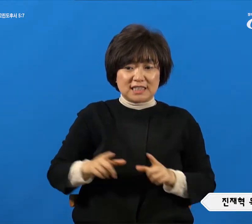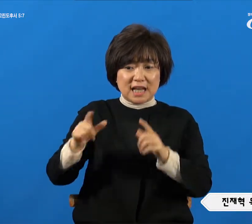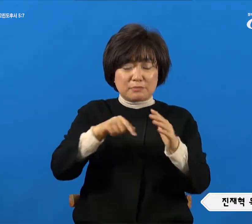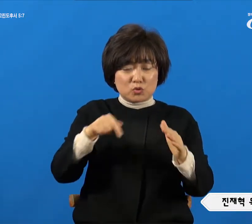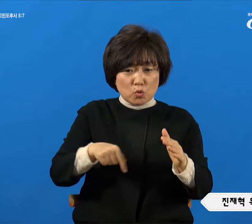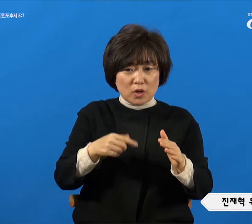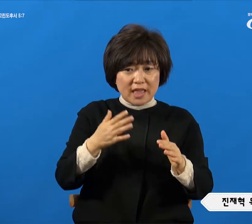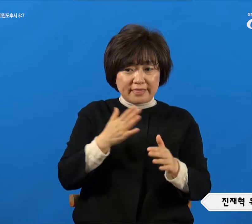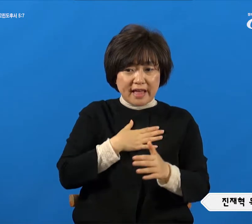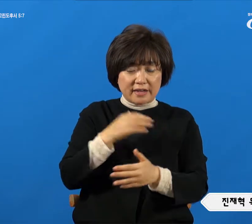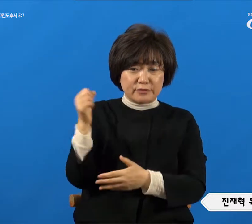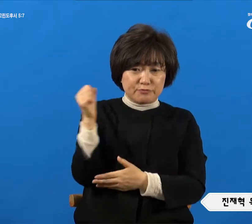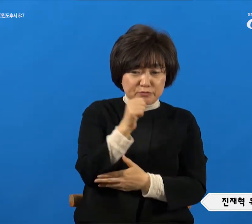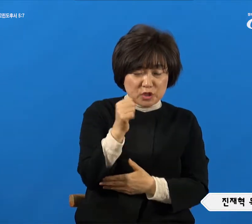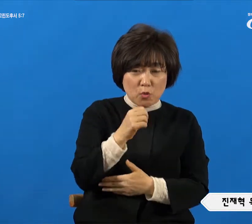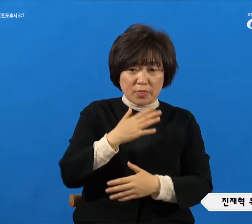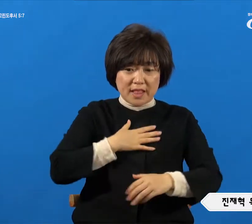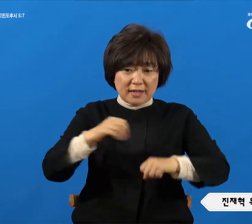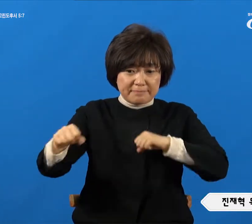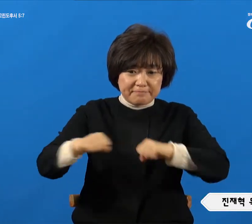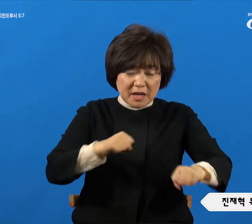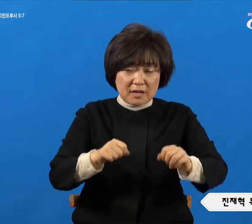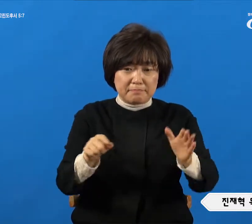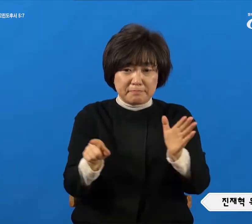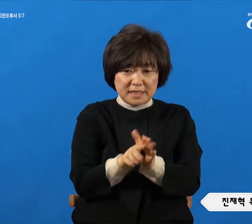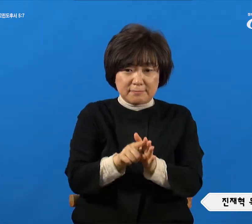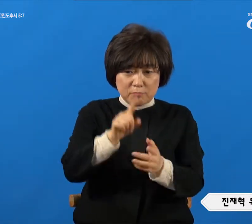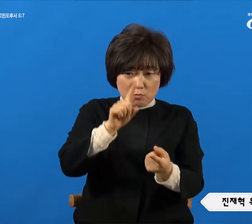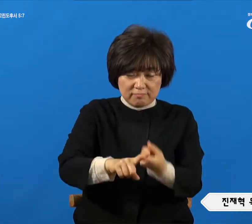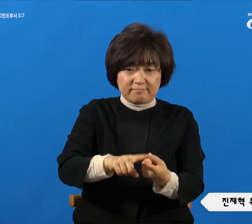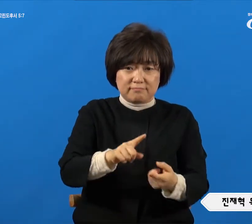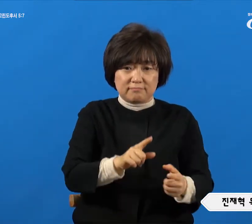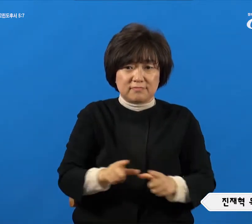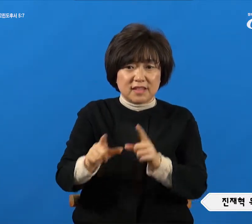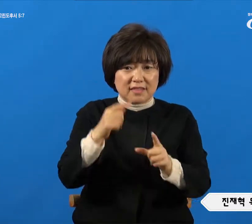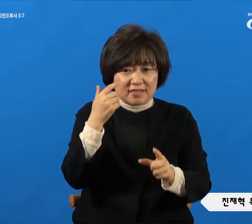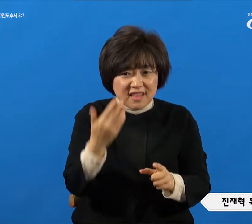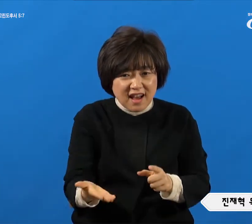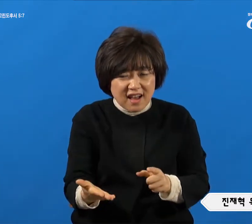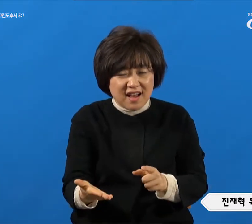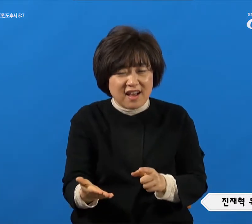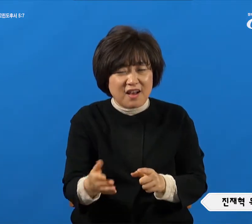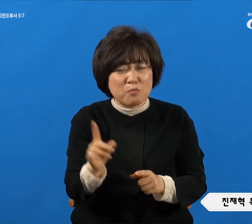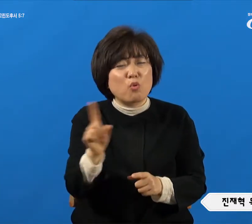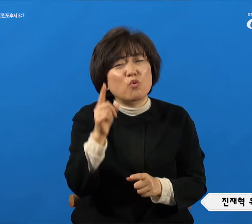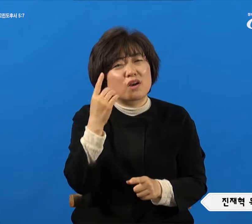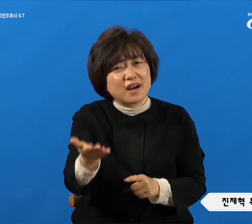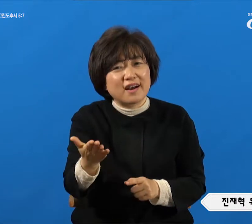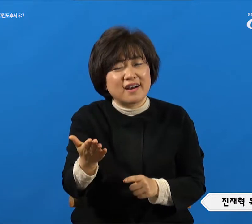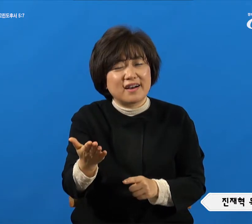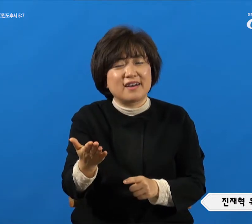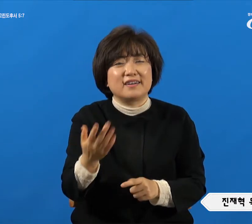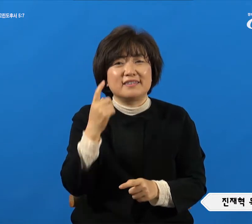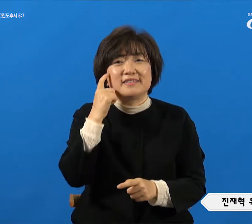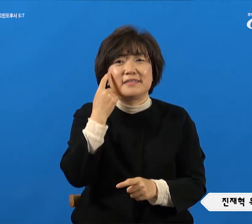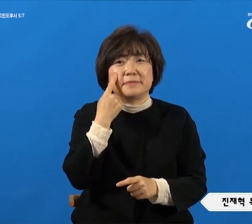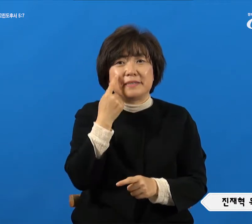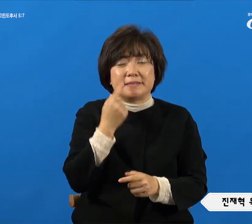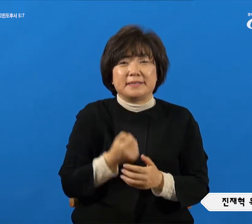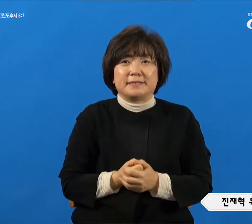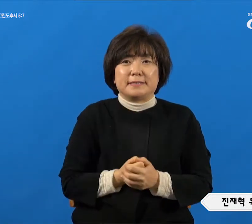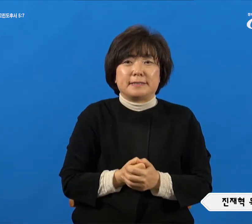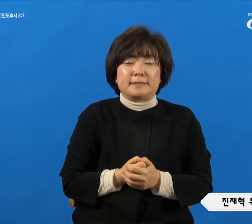어떻게 나를 움직이시고 나를 주장하시는가라는 생각을 해보게 됩니다.